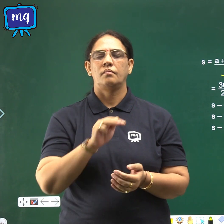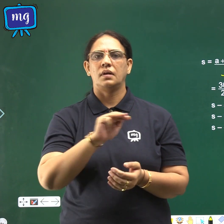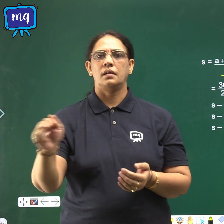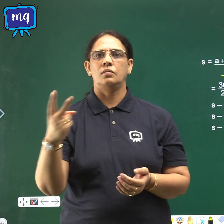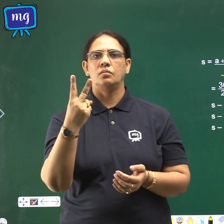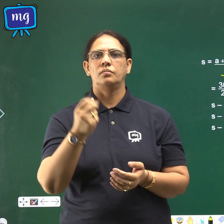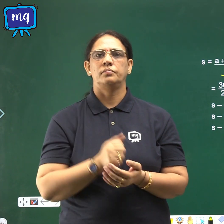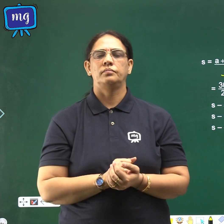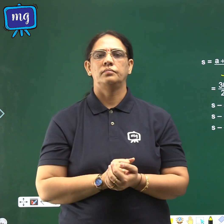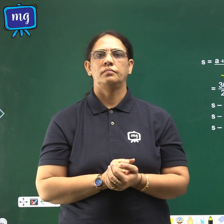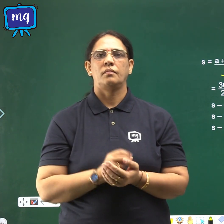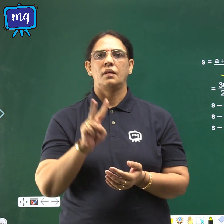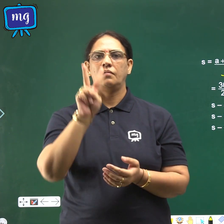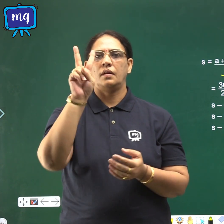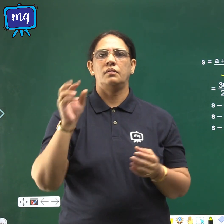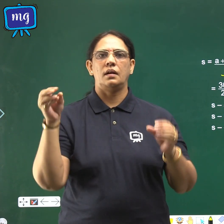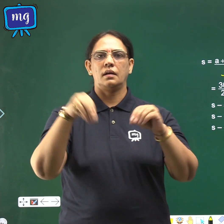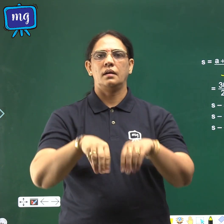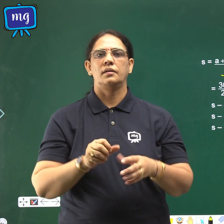दो। मान रखेंगे